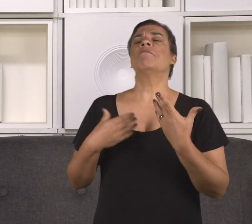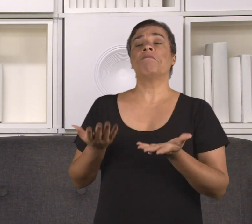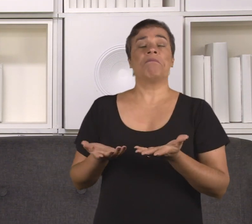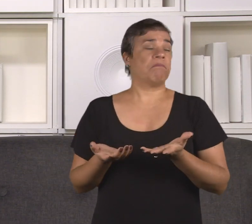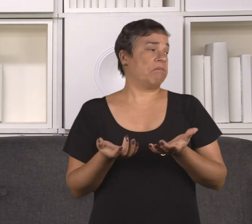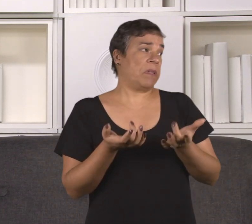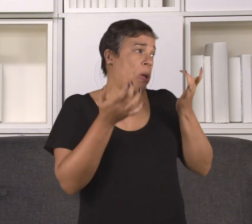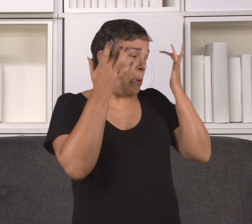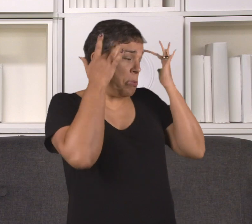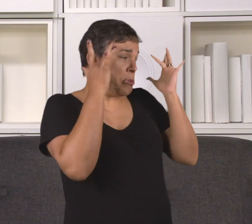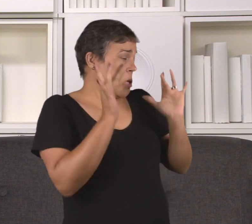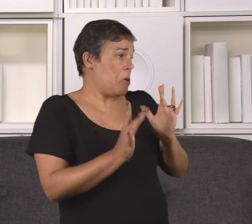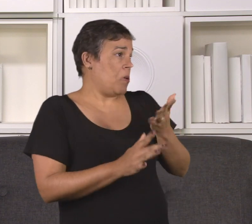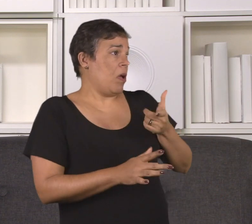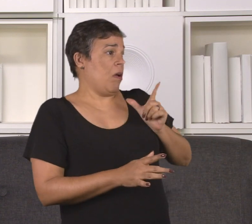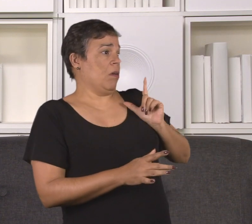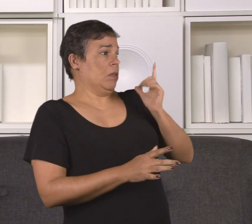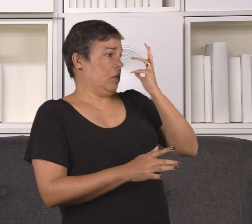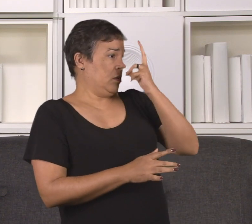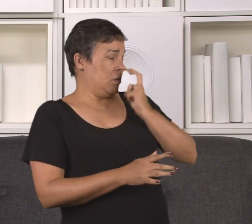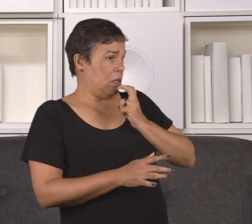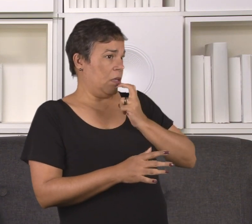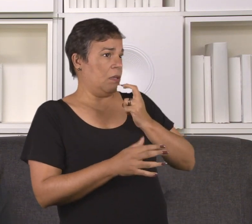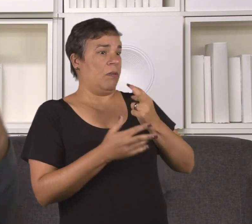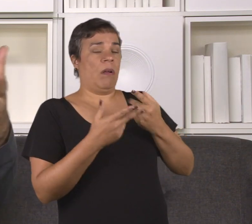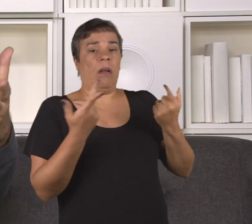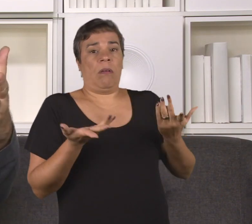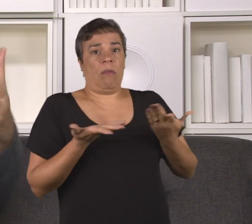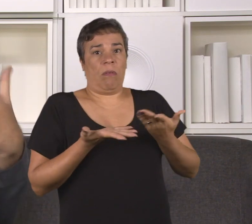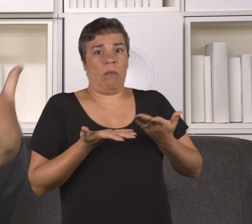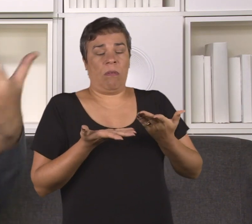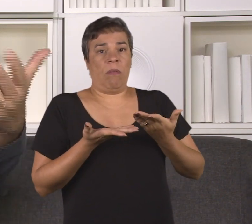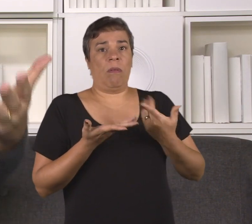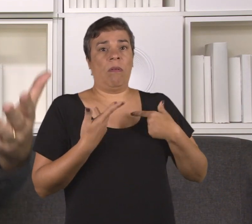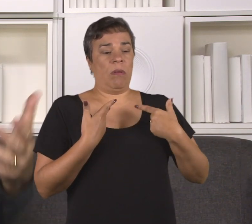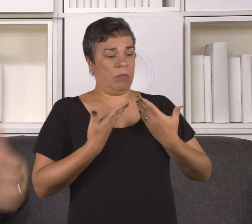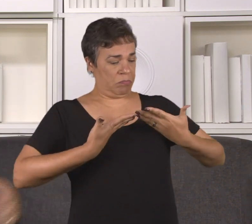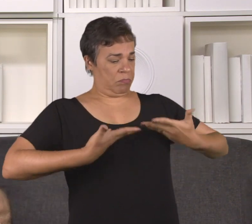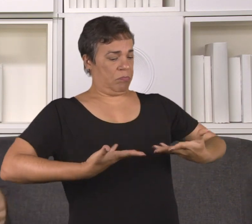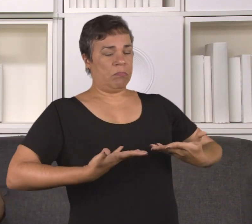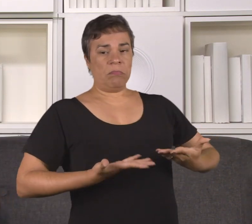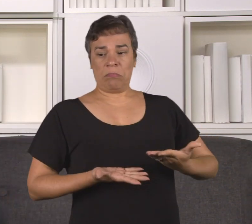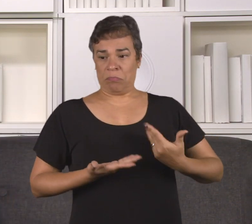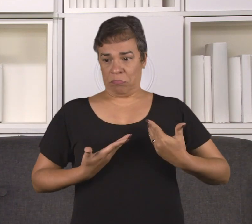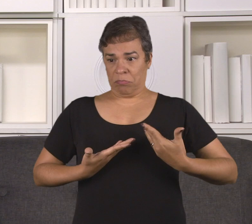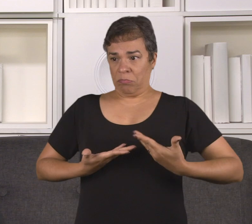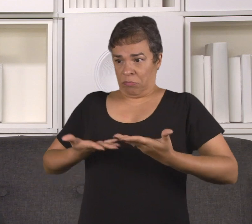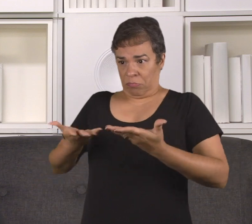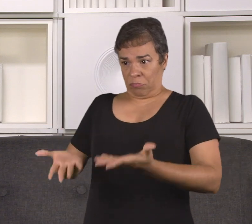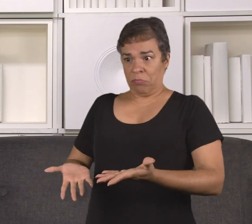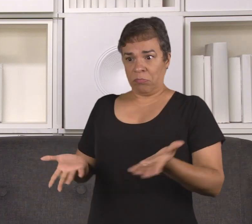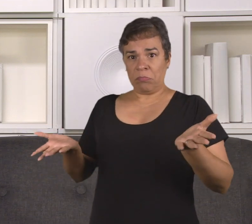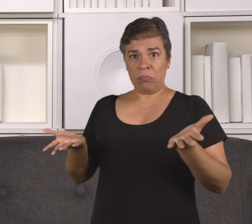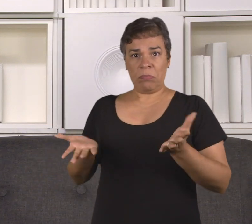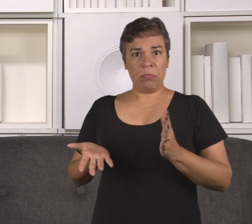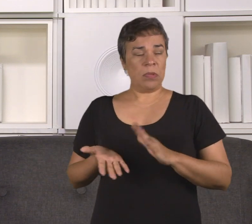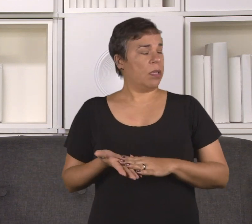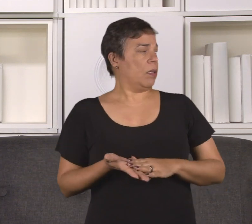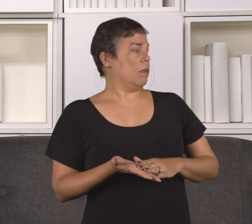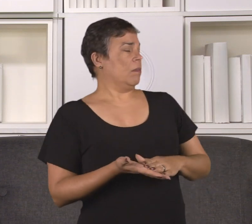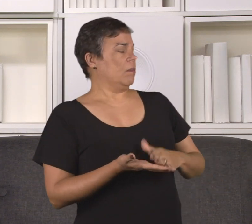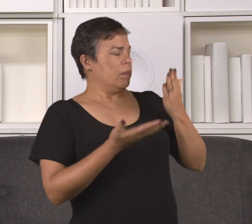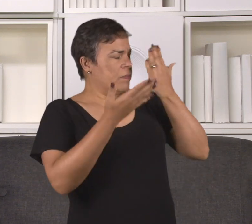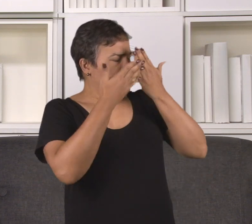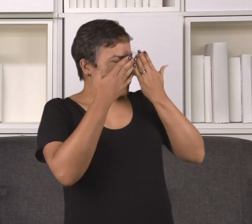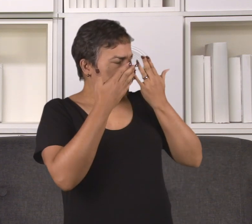eu não sei, eu era cego. Eu falei: então, sou eu estou aqui diante de você, eu estou me mostrando para você. E naquele momento, o homem que